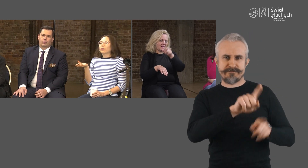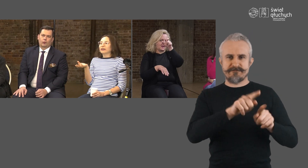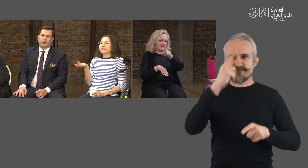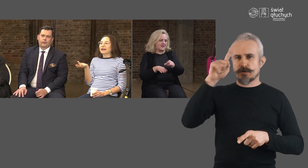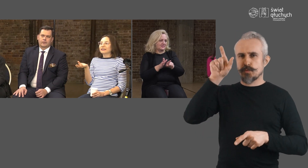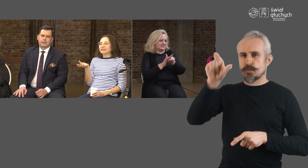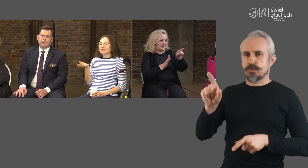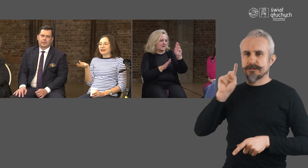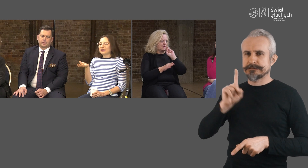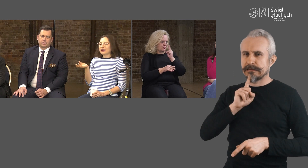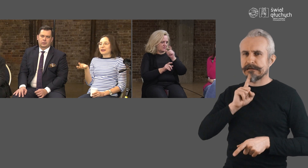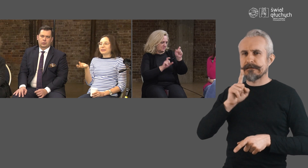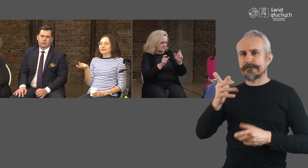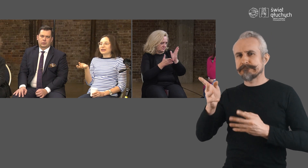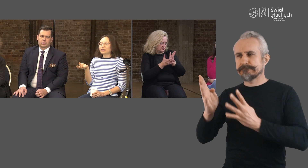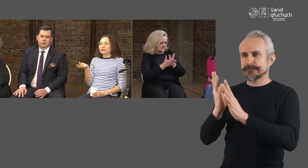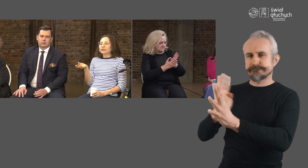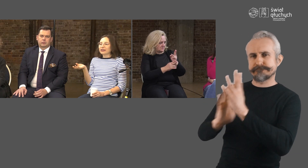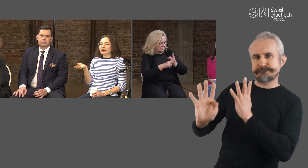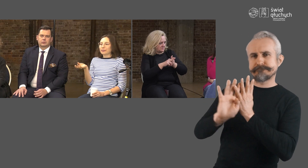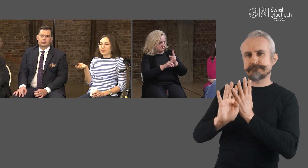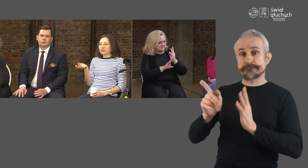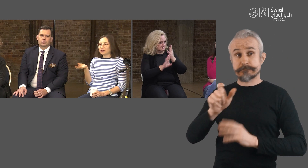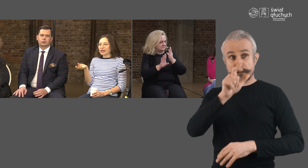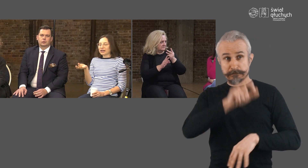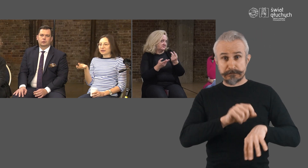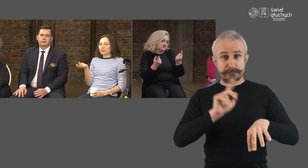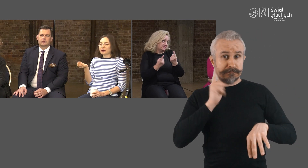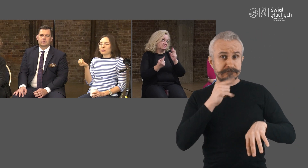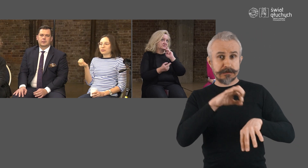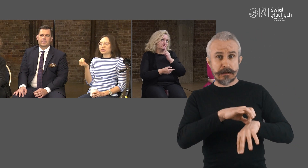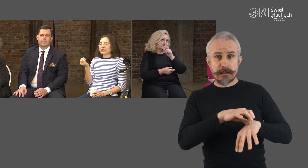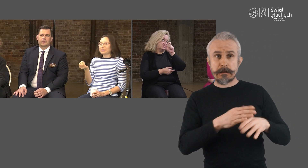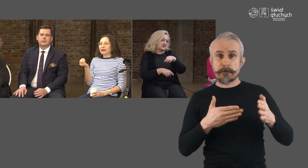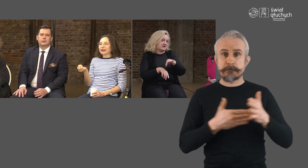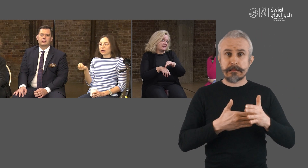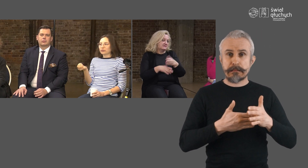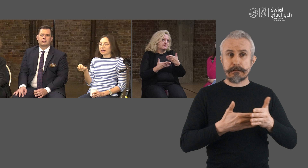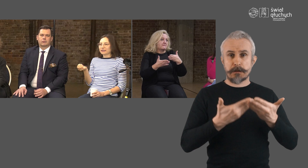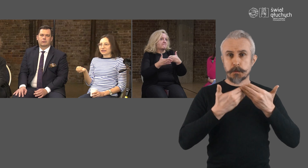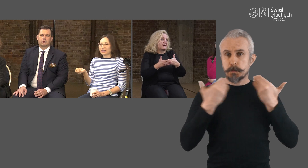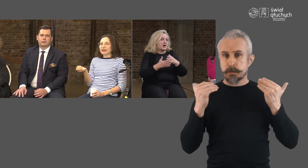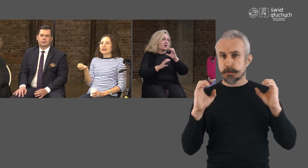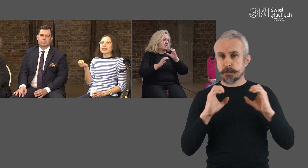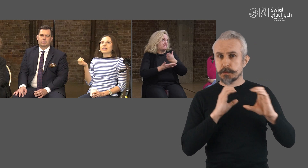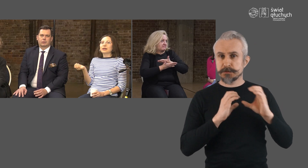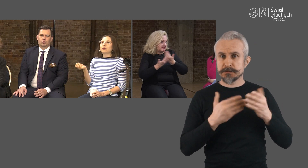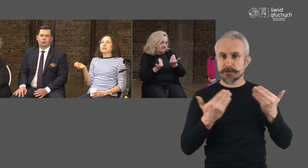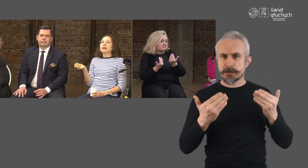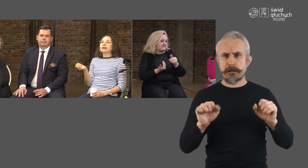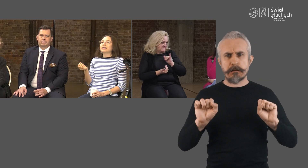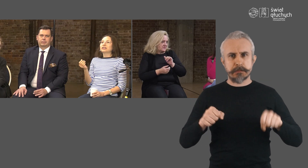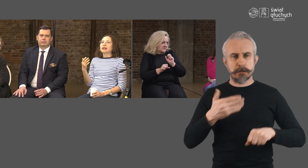dla głuchych, tak? Dla takich pacjentów świetnym po prostu lekarzem, bo nie byłoby żadnej barier komunikacyjnej